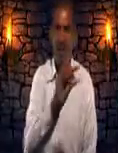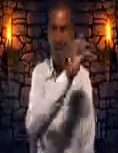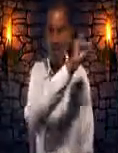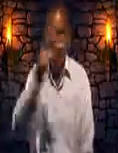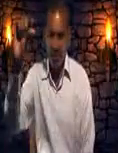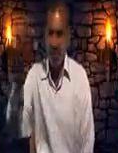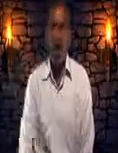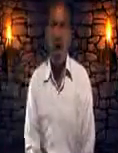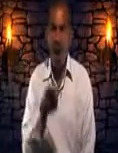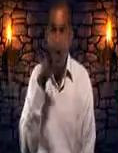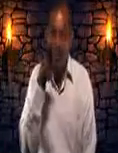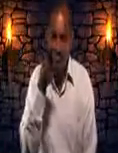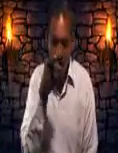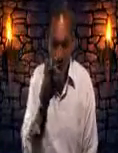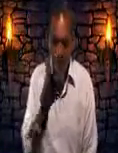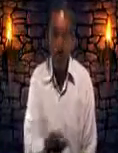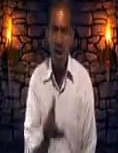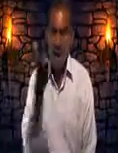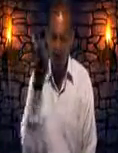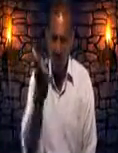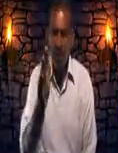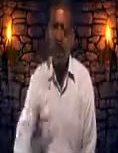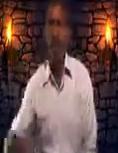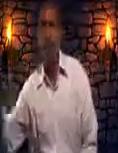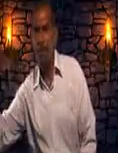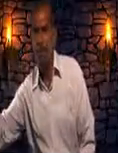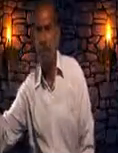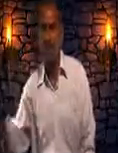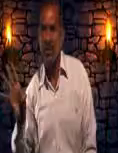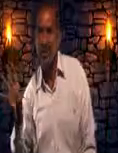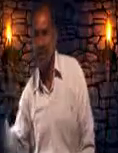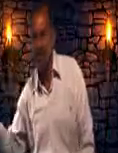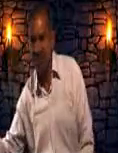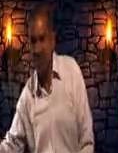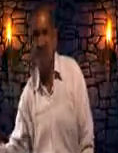வசனம் 35. அவனை அவர்கள் புறம்பே தள்ளிவிட்டதை